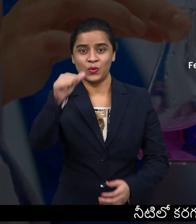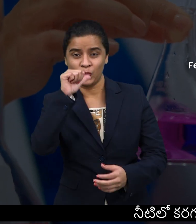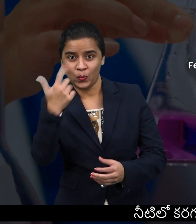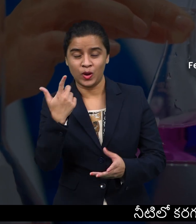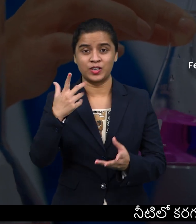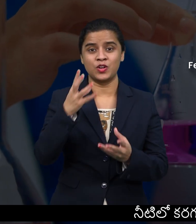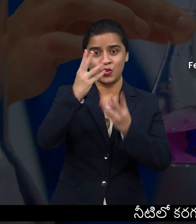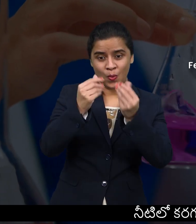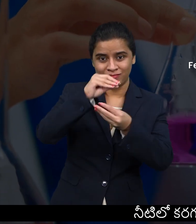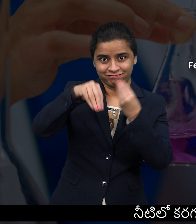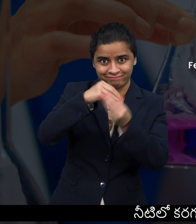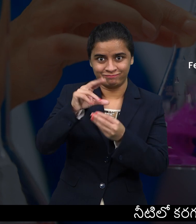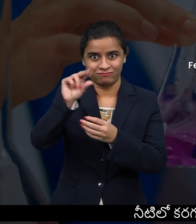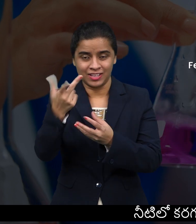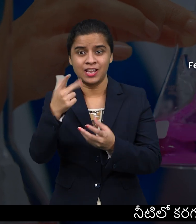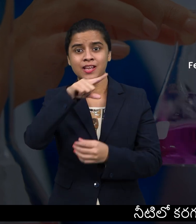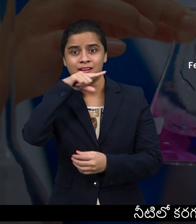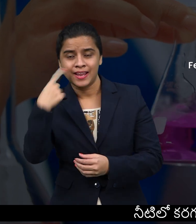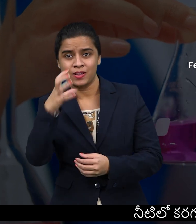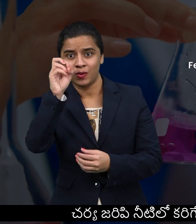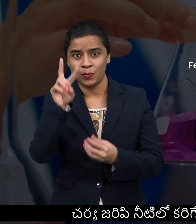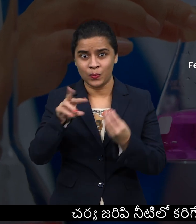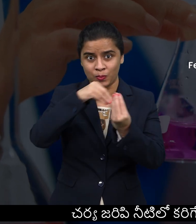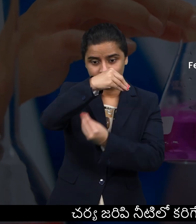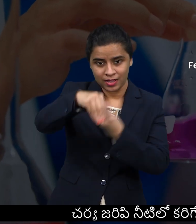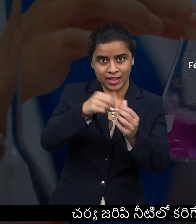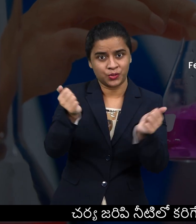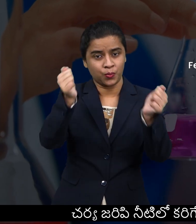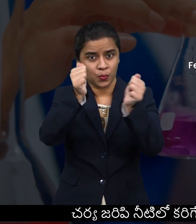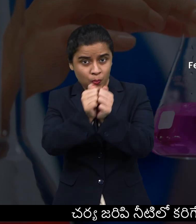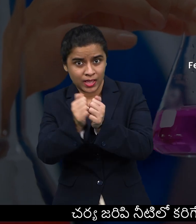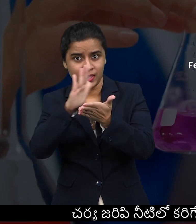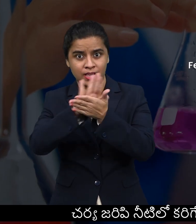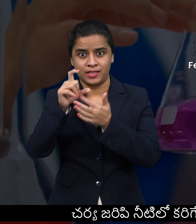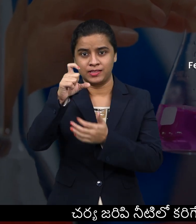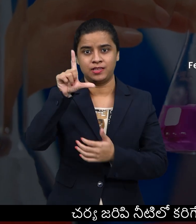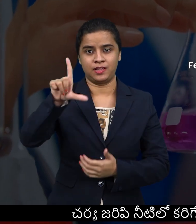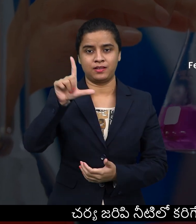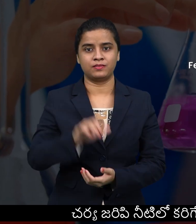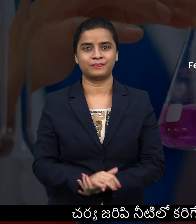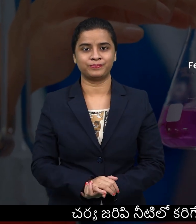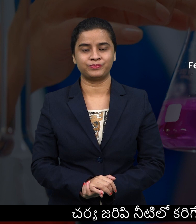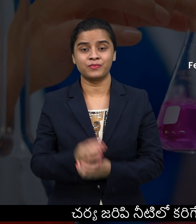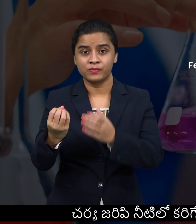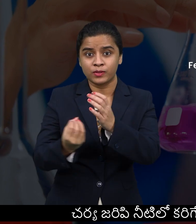నీటి కరగని రెడ్ ఆక్సైడ్ HClతో చర్య జరిపి నీటిలో కరిగే ఉప్పు